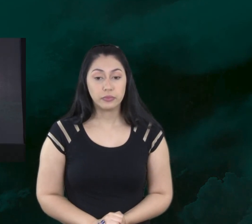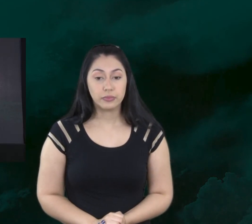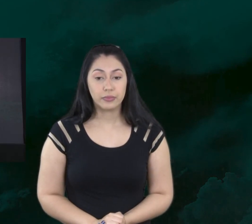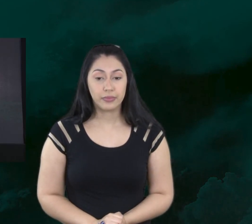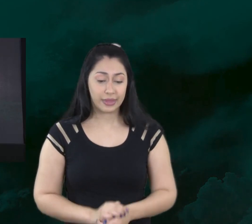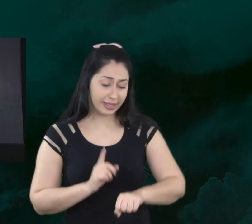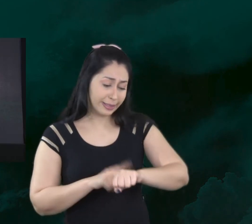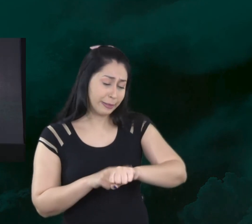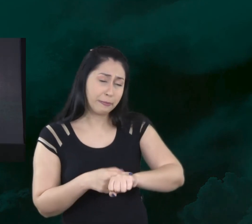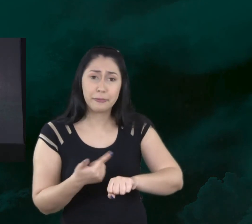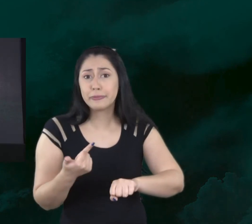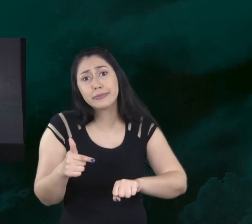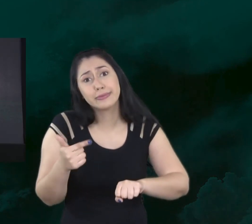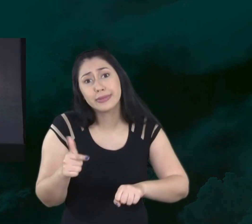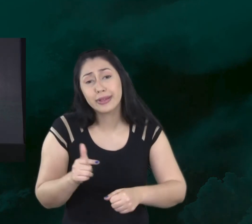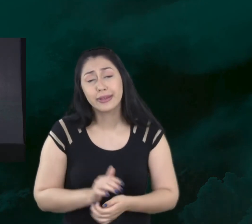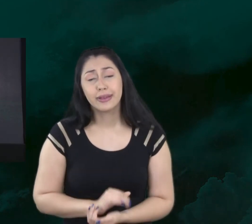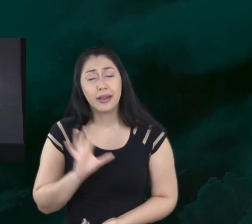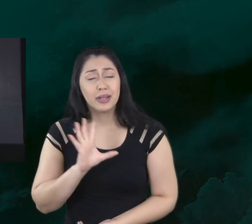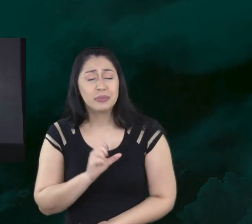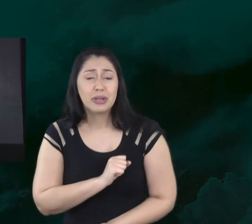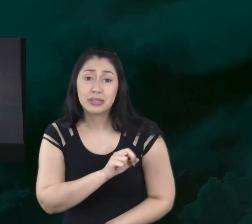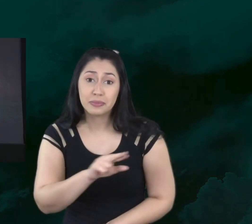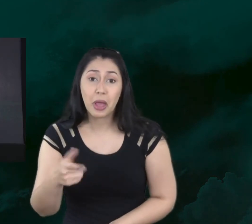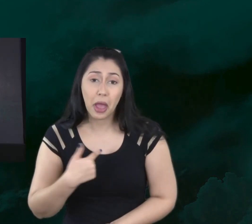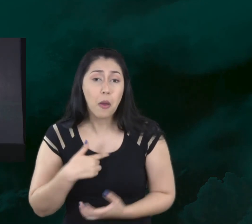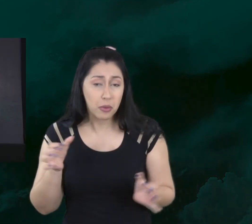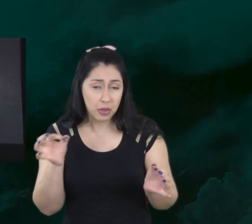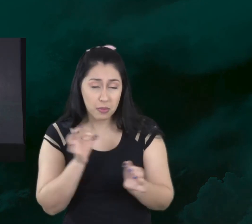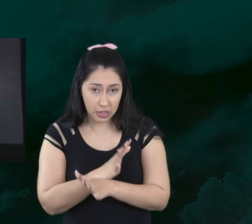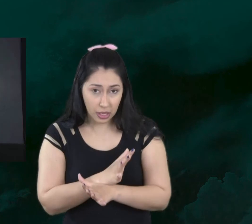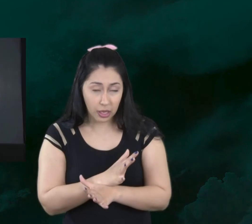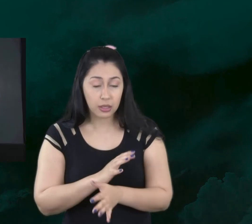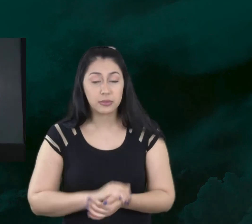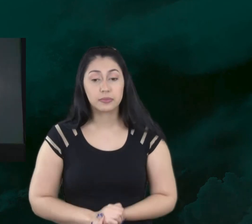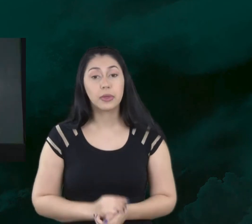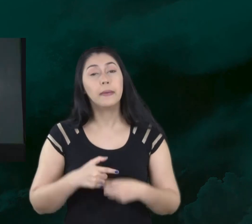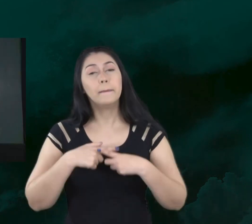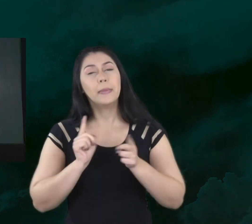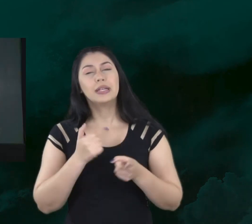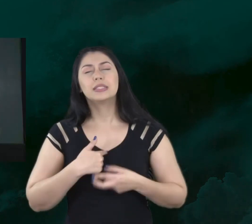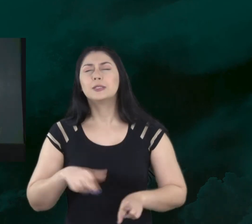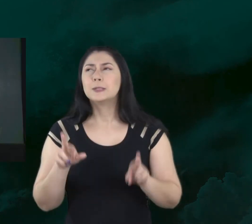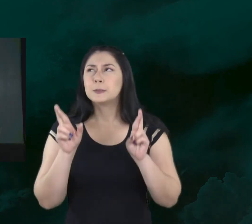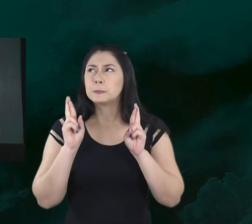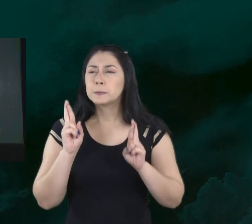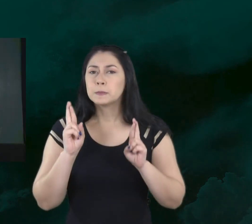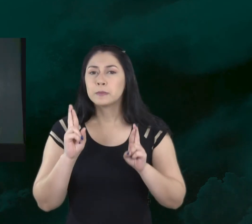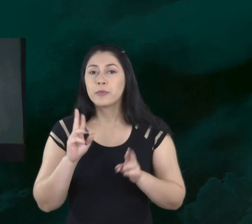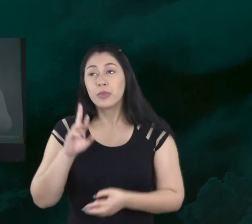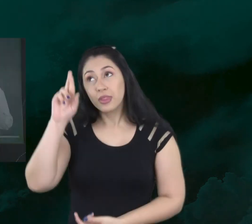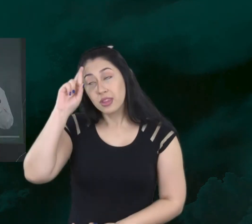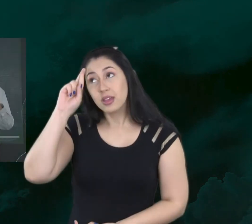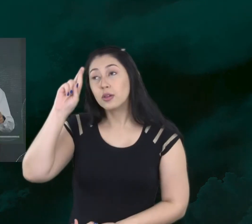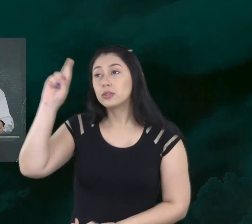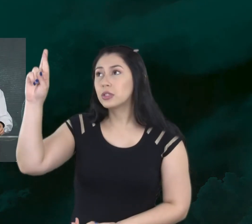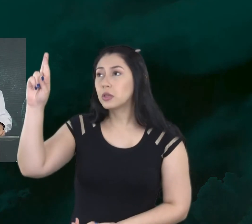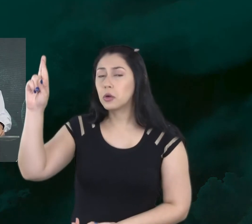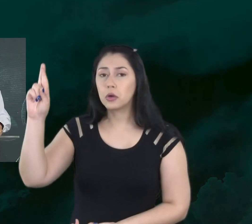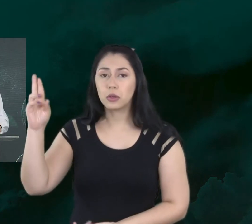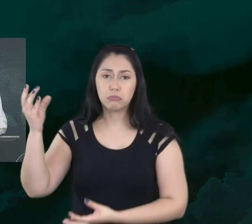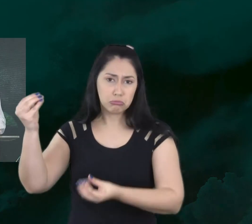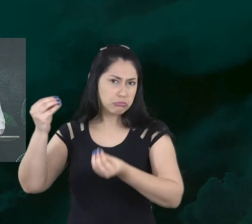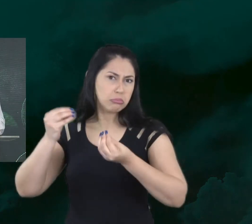eu não tenho mais tempo. Queridos irmãos, eu vou terminar por aqui, mas espero que o Senhor, né, me dê na